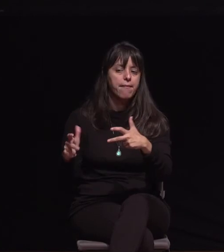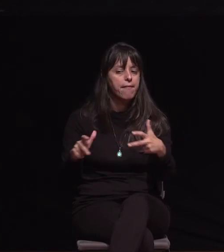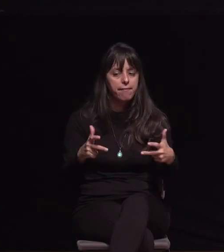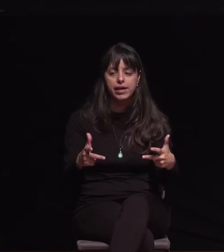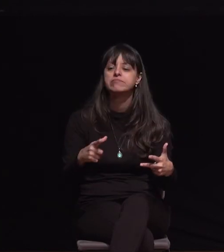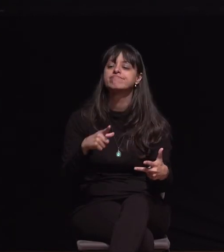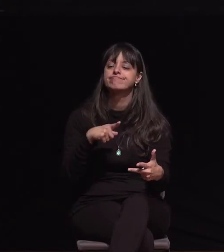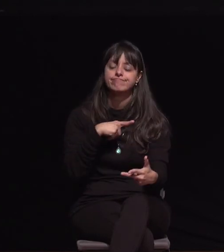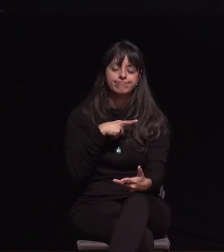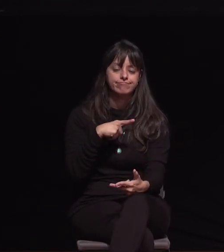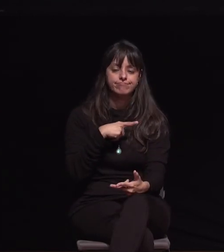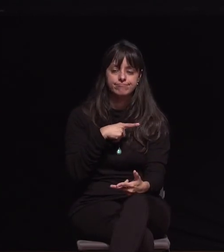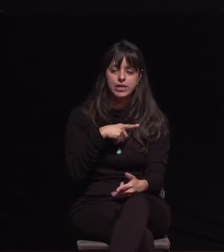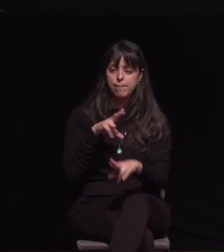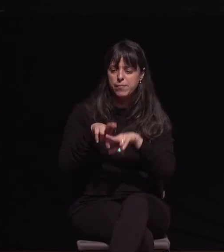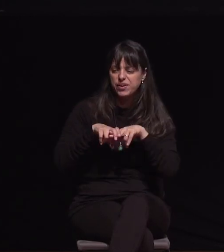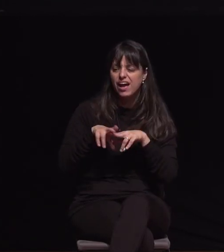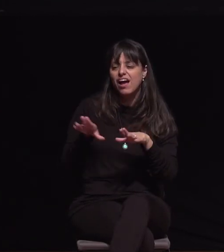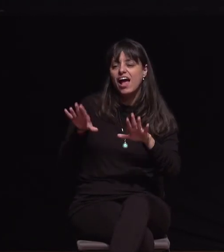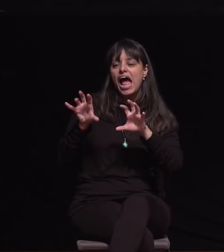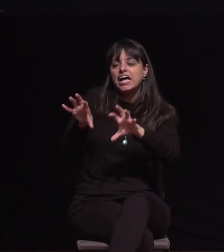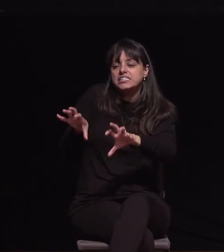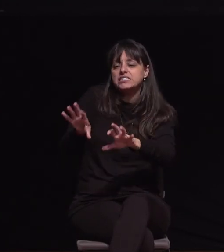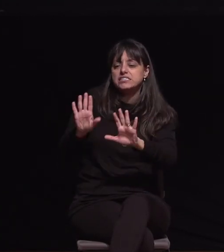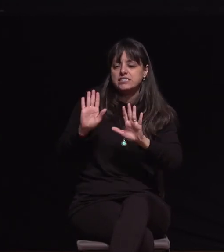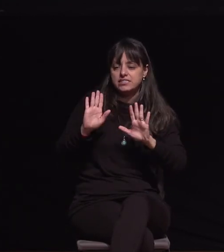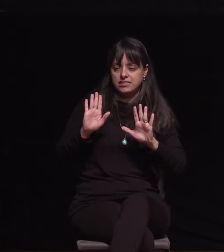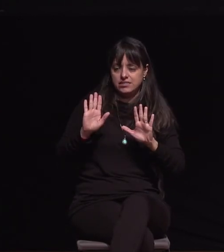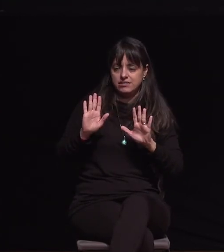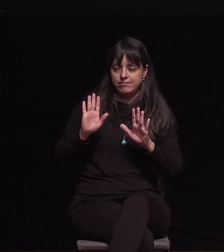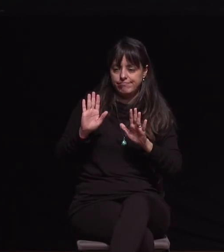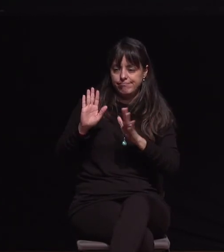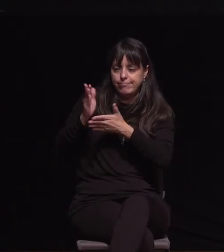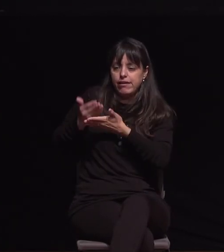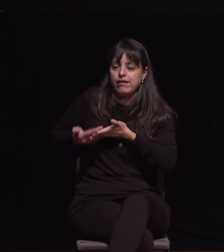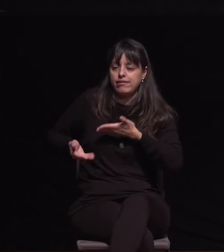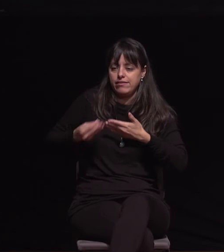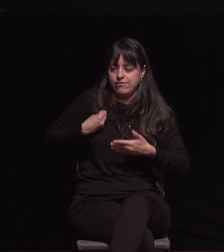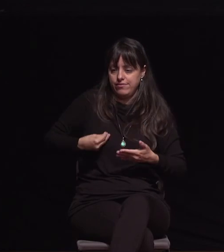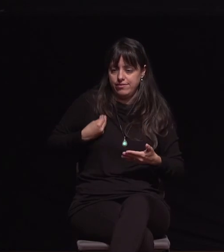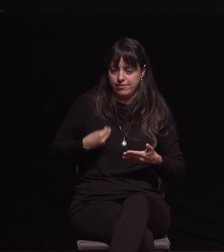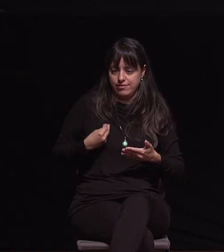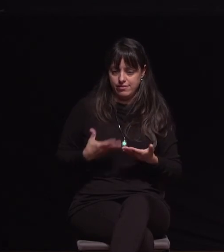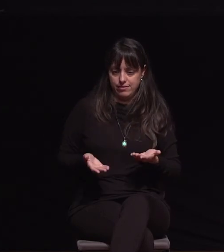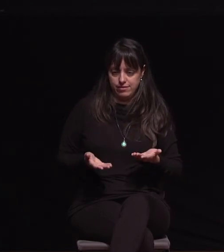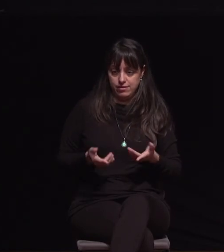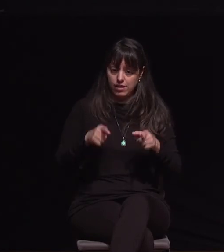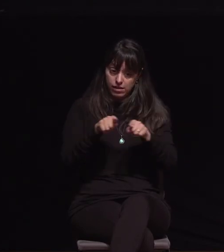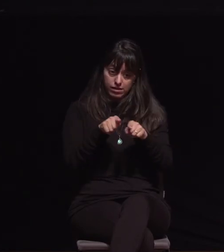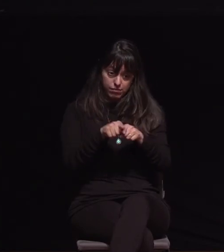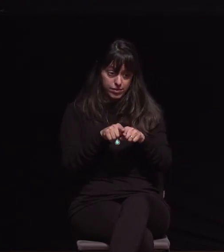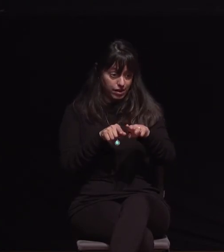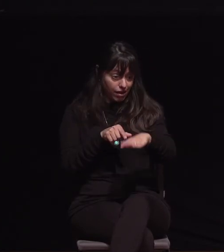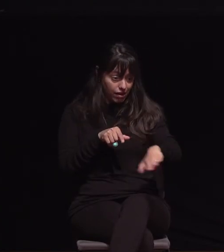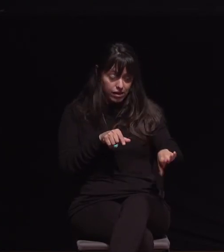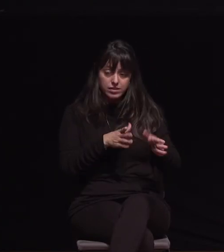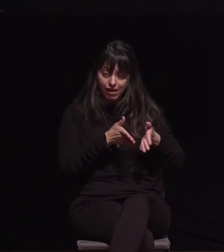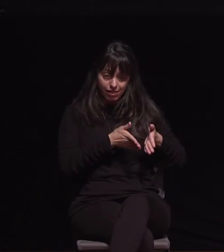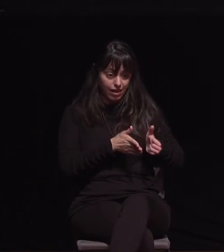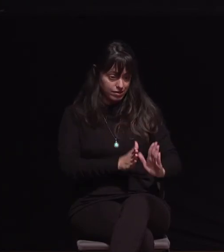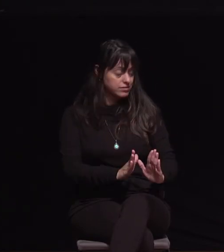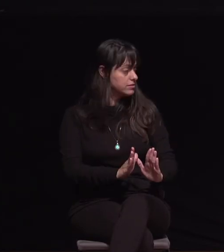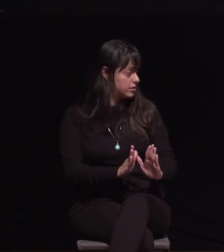periféricos, tudo naturalizado. As crianças que nasceram